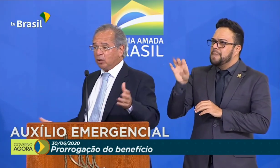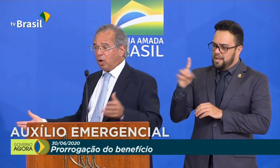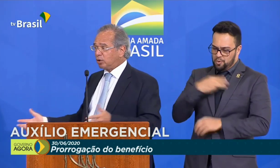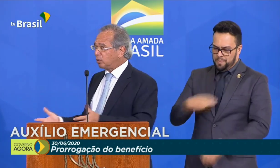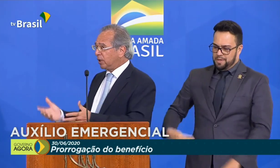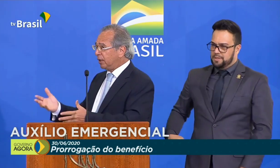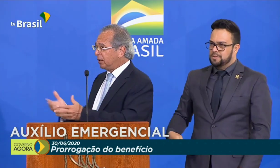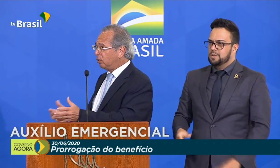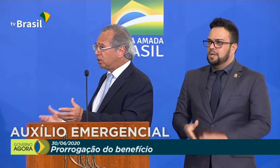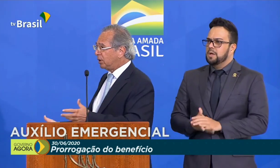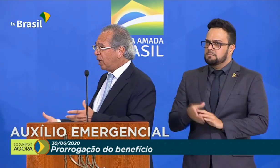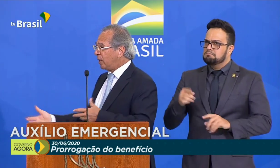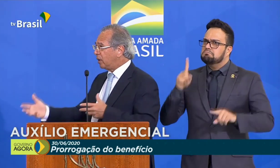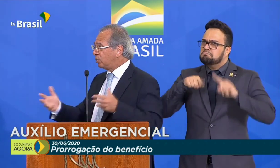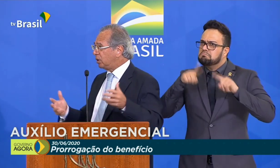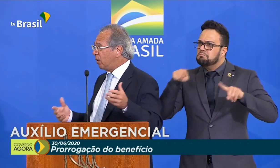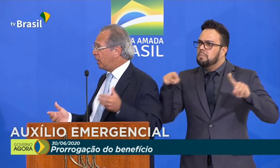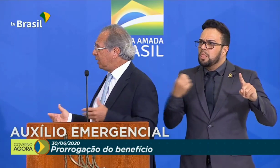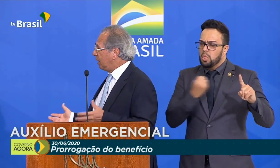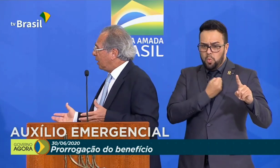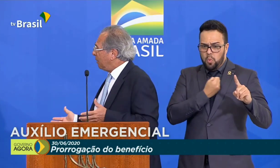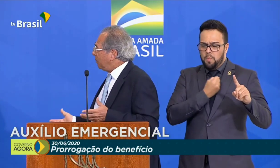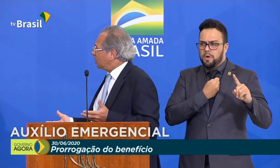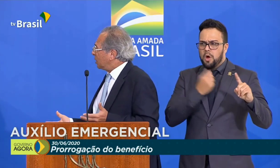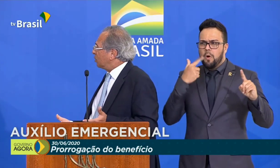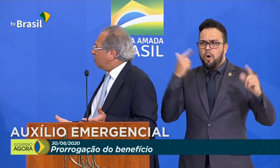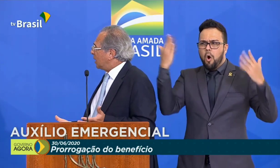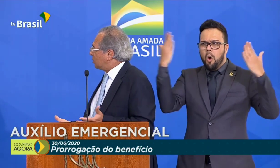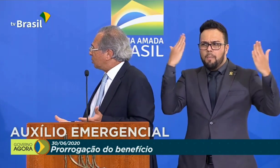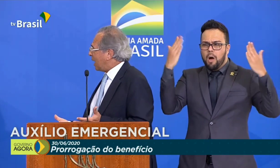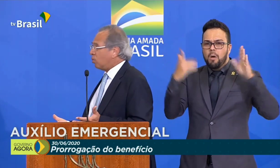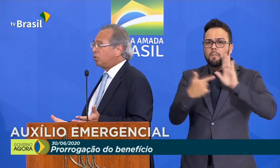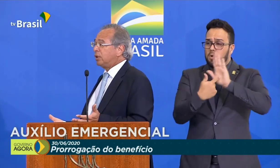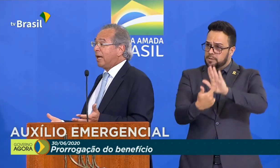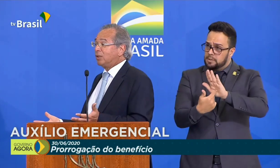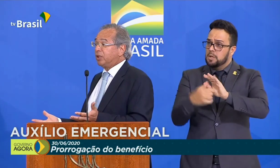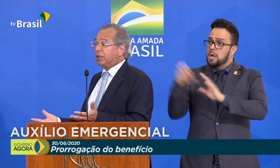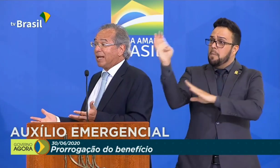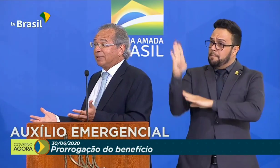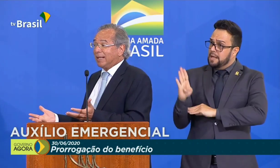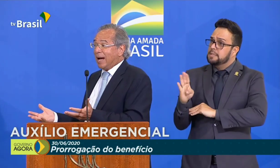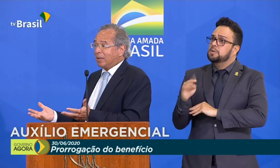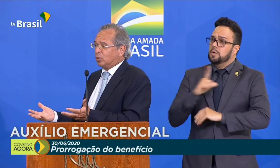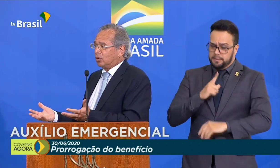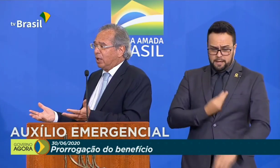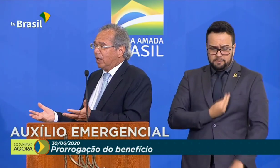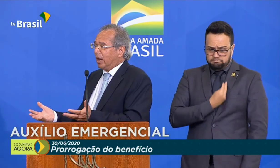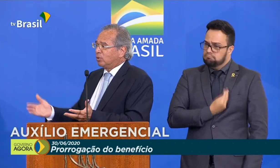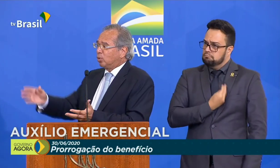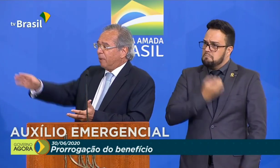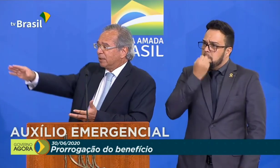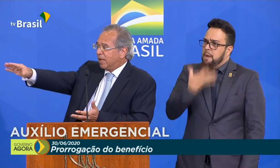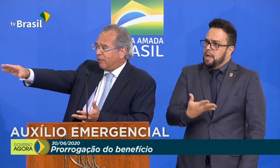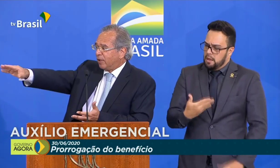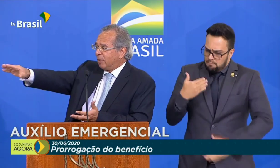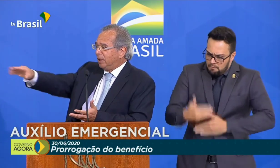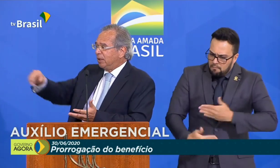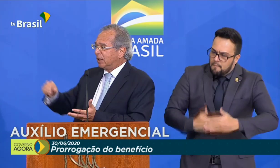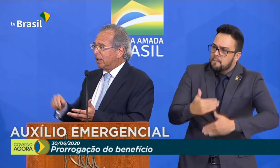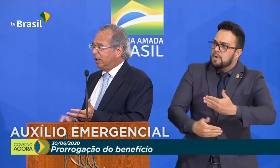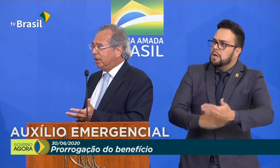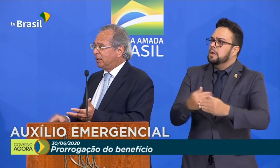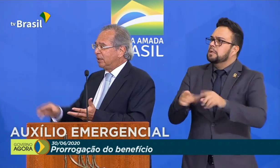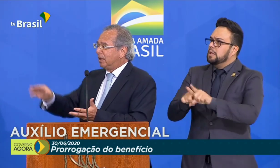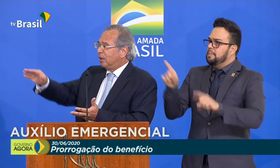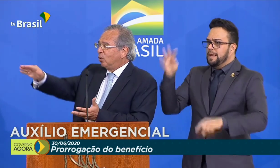são anedóticos ainda, um sinal aqui, um sinal ali, mas mostrando que o Brasil está com os sinais vitais ligados. A super safra da